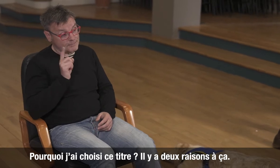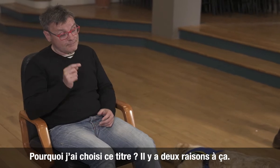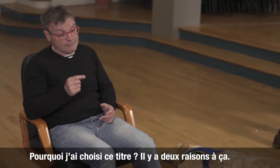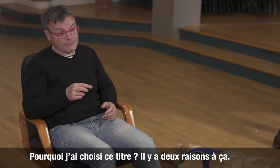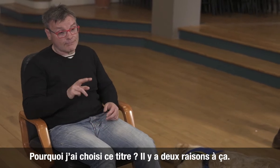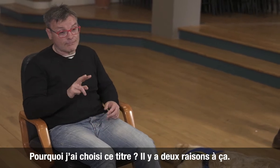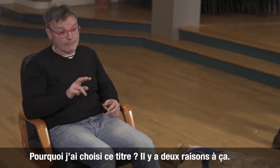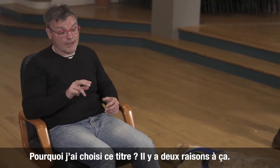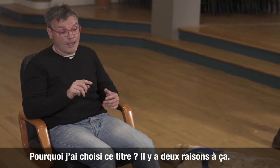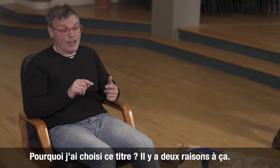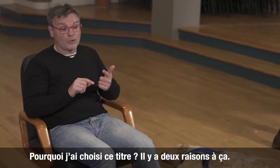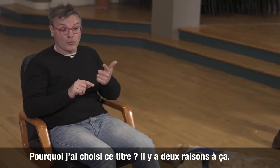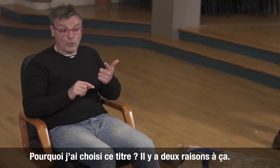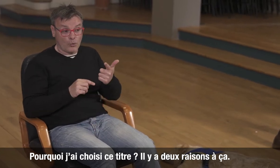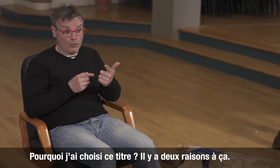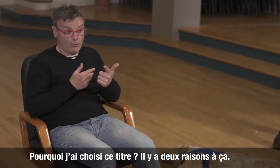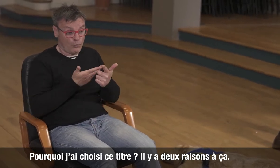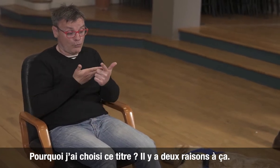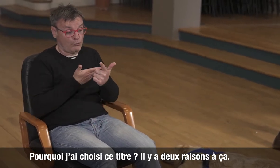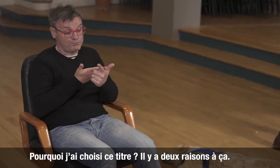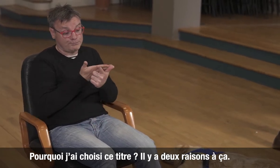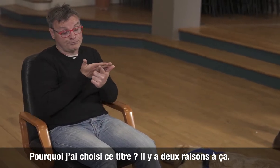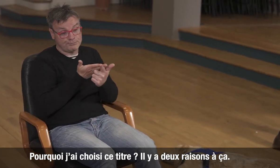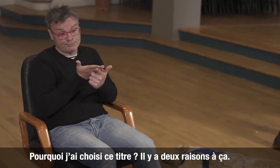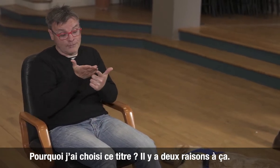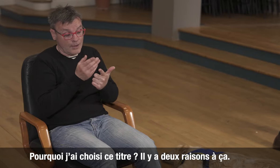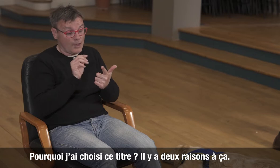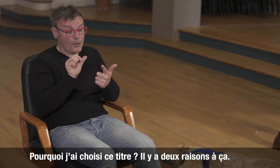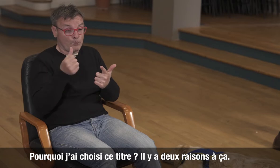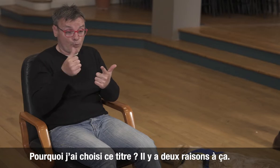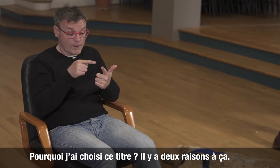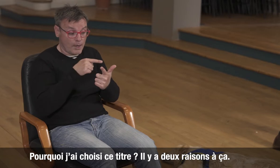Alors, pourquoi j'ai choisi ce titre ? Il y a deux raisons à ça.